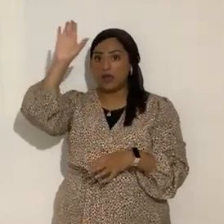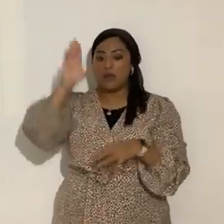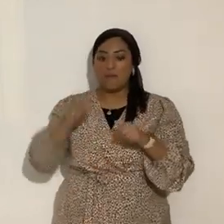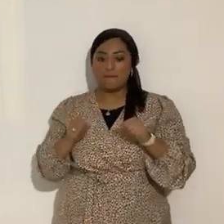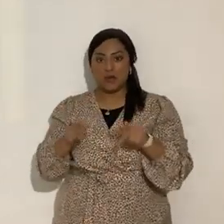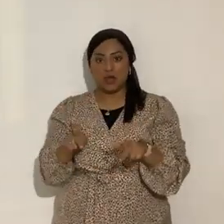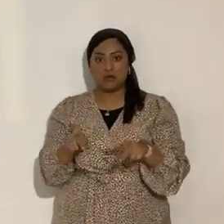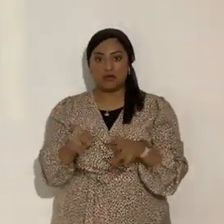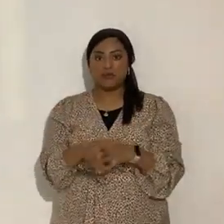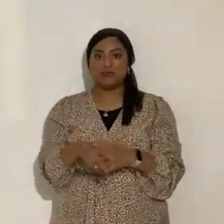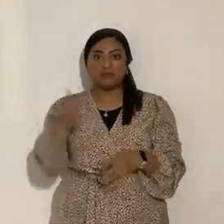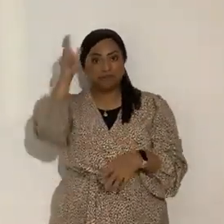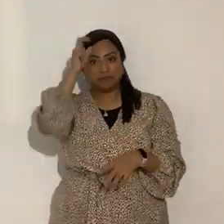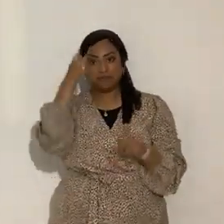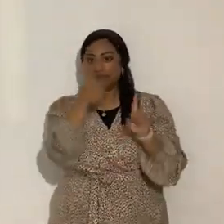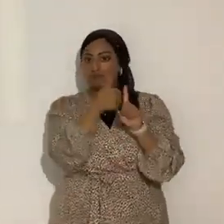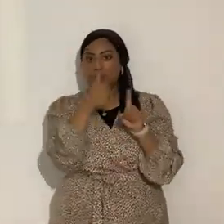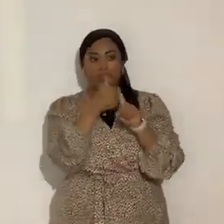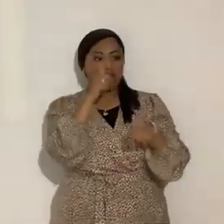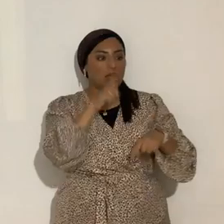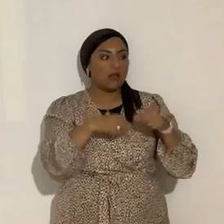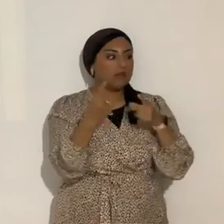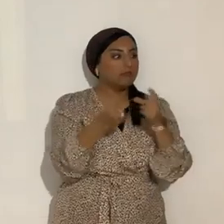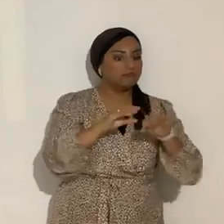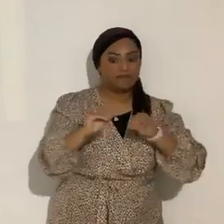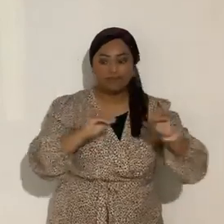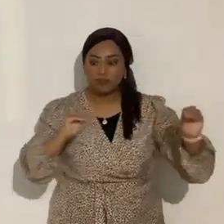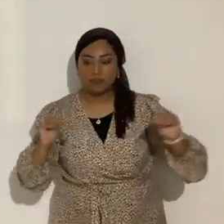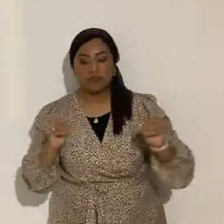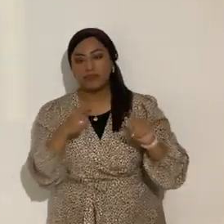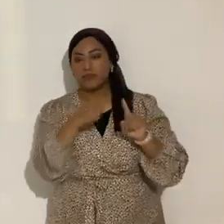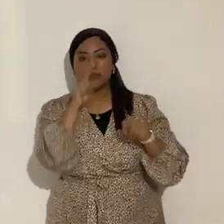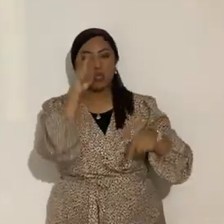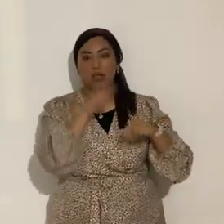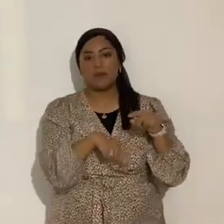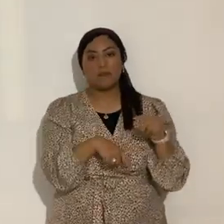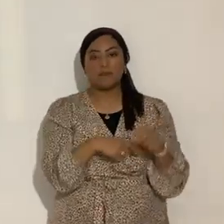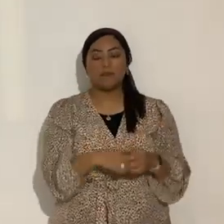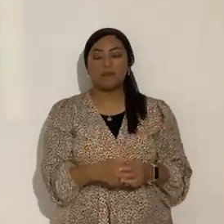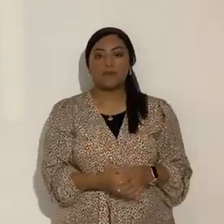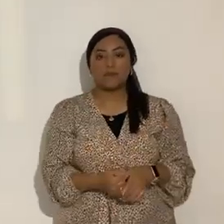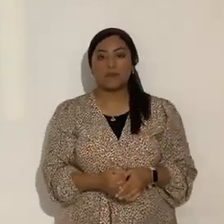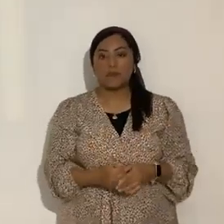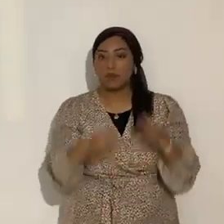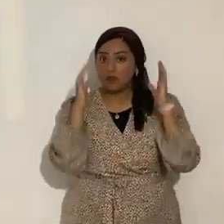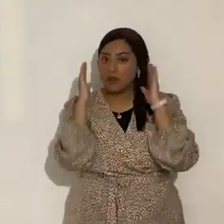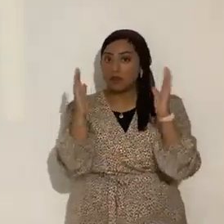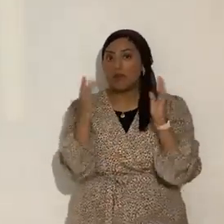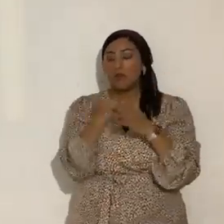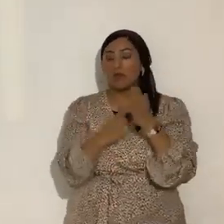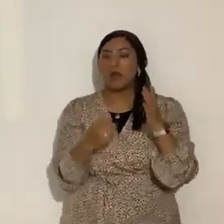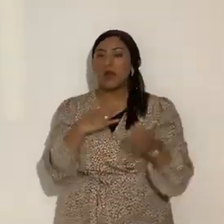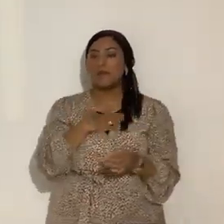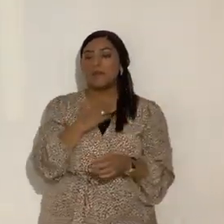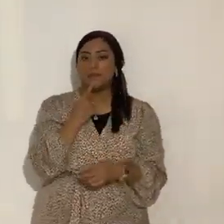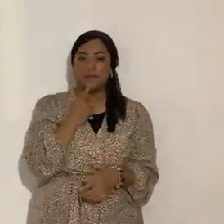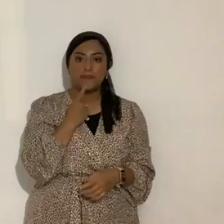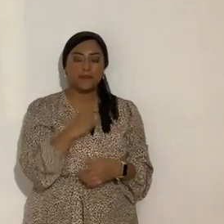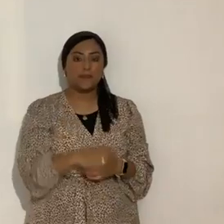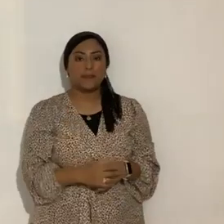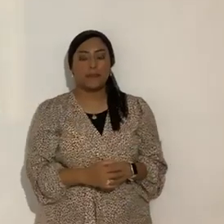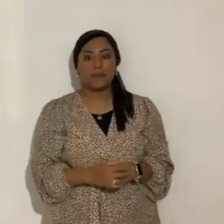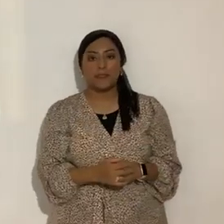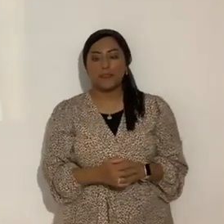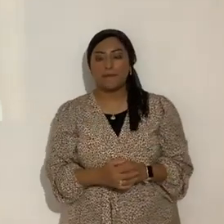si no le pide permiso al Eterno. Aleluya, al Todopoderoso Yahshua. Fíjense muy bien lo que estoy diciendo, hermanos preciosos.